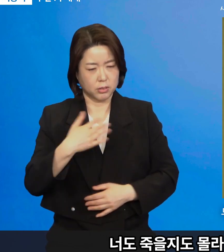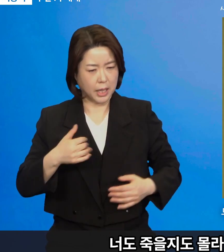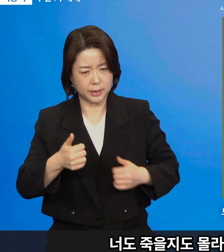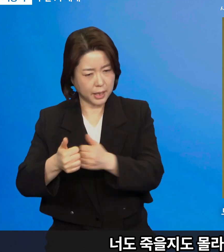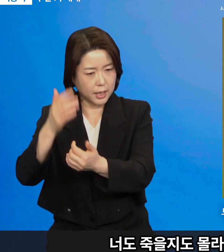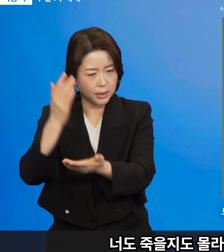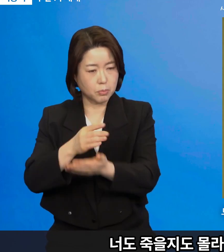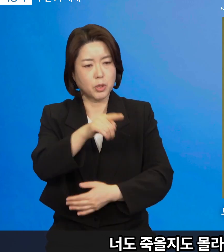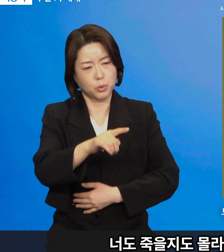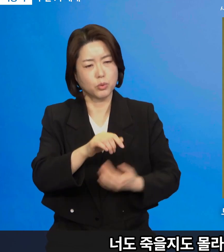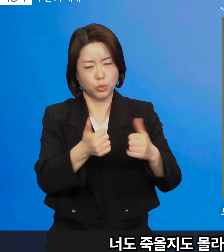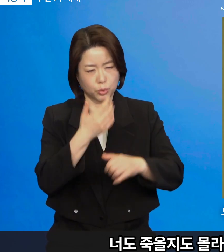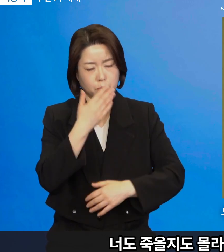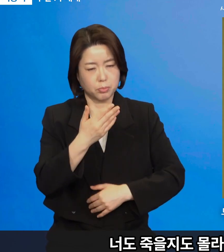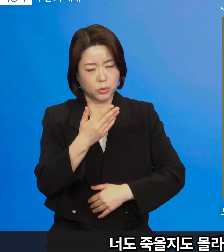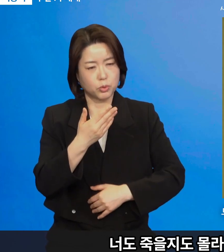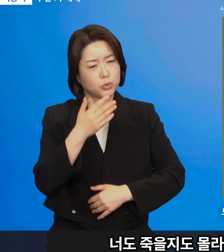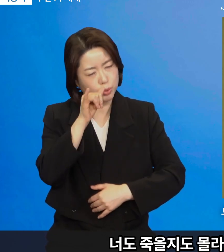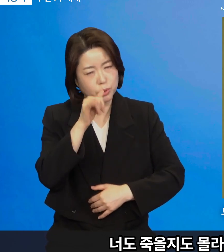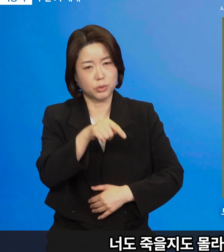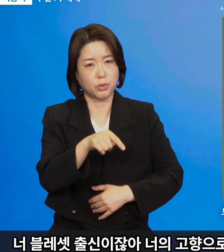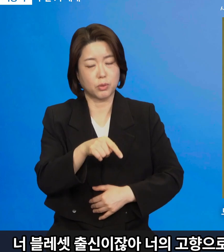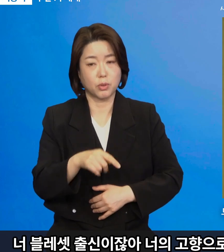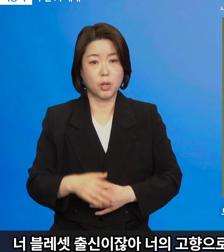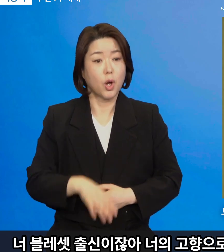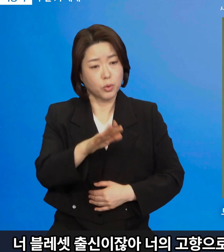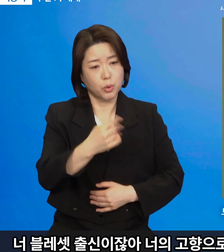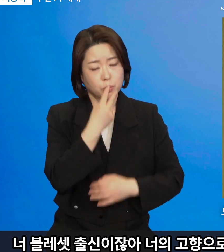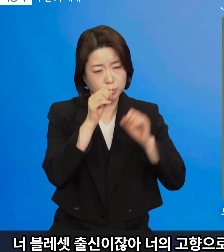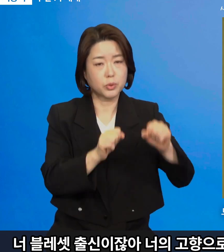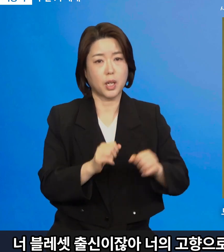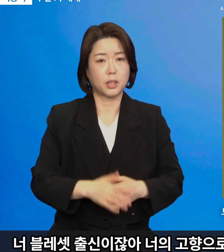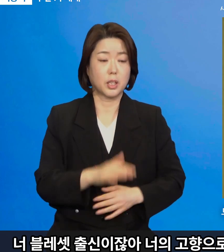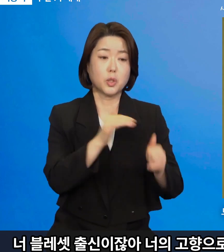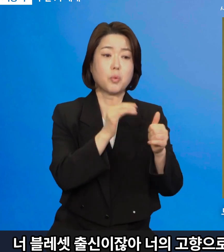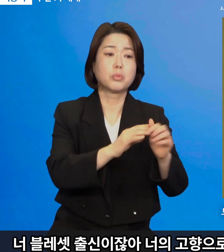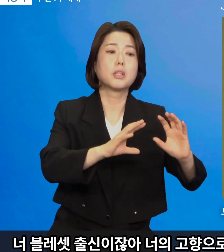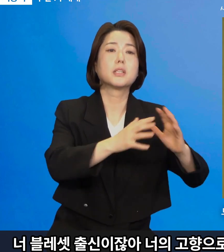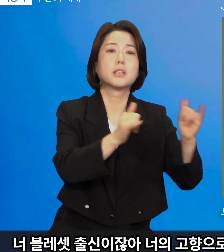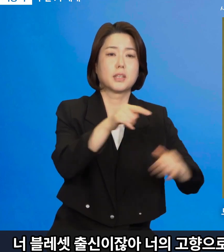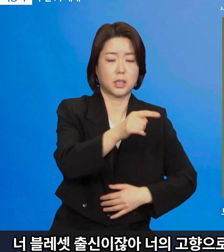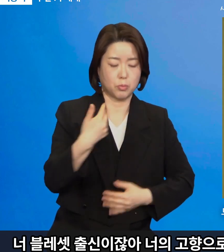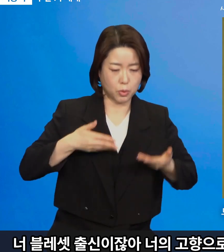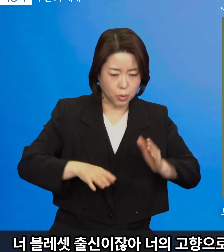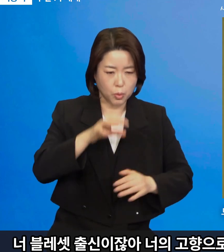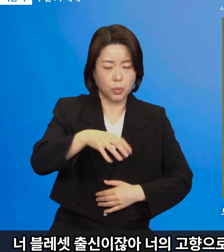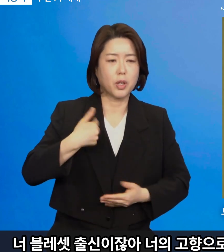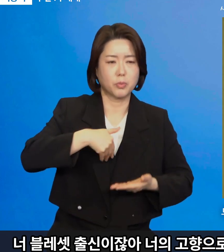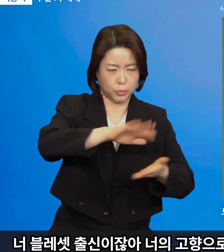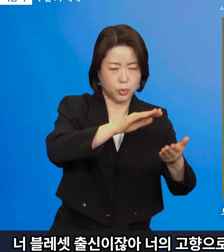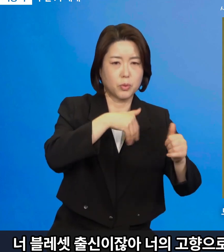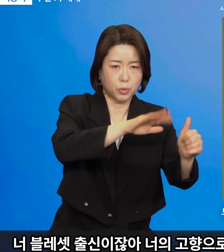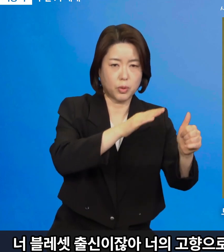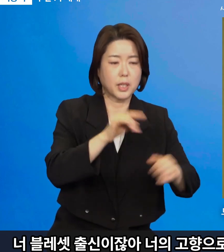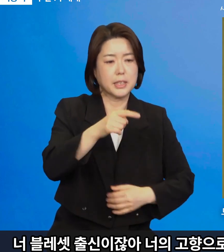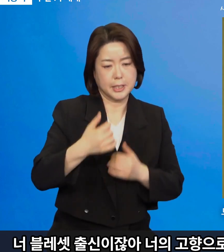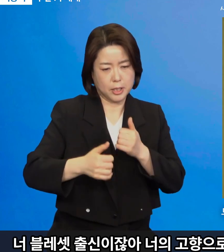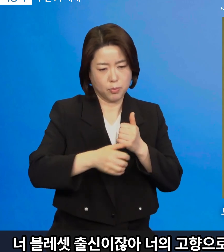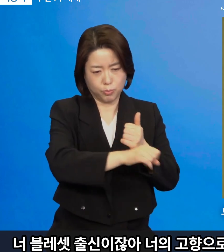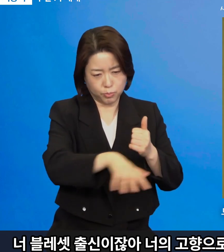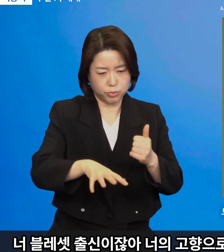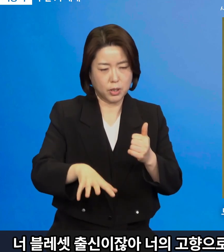죽을지도 몰라. 넌 살아야겠지 않냐? 너 블레셋 출신이잖아. 너 고향으로 돌아가. 너희 부하들과 함께 다